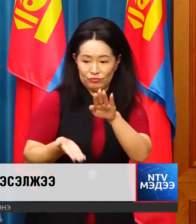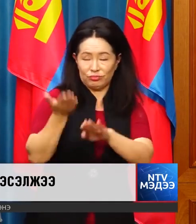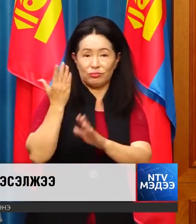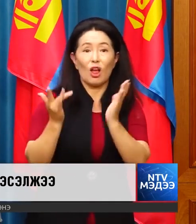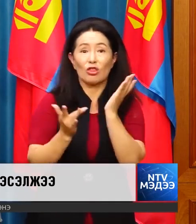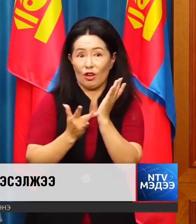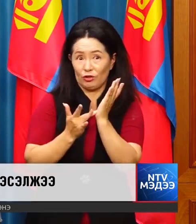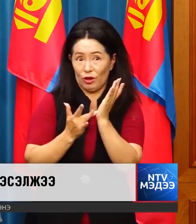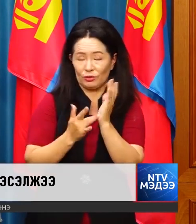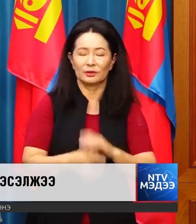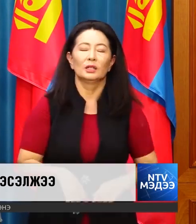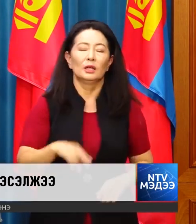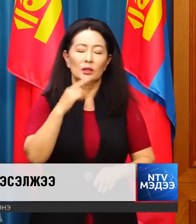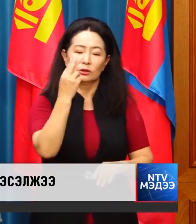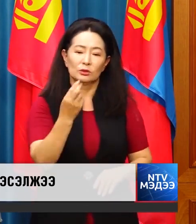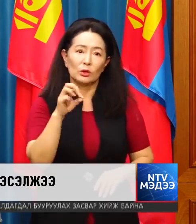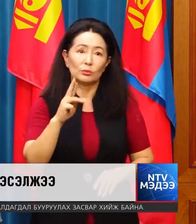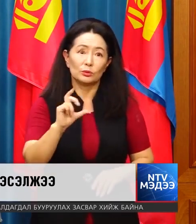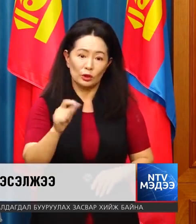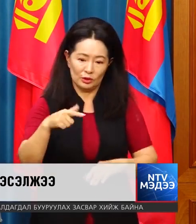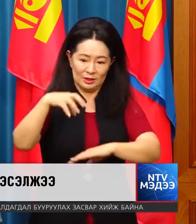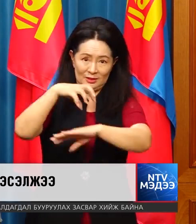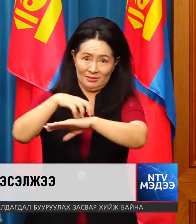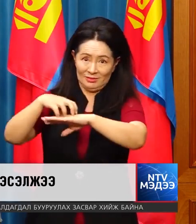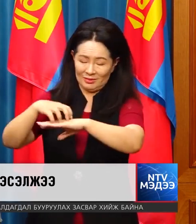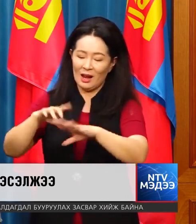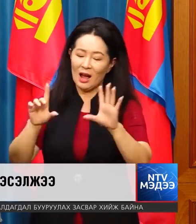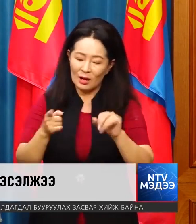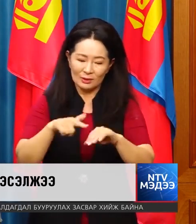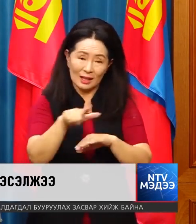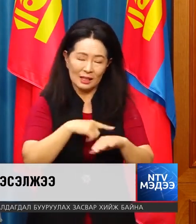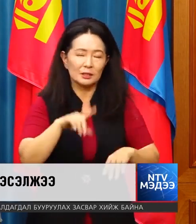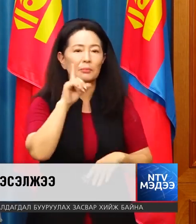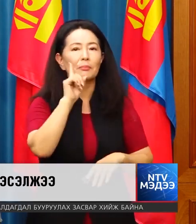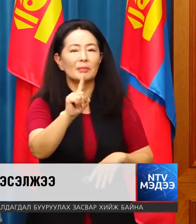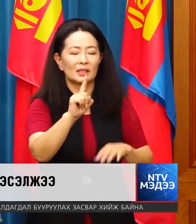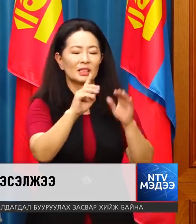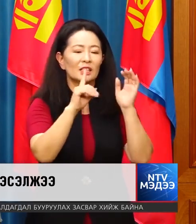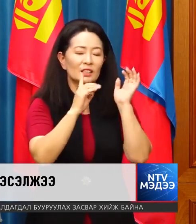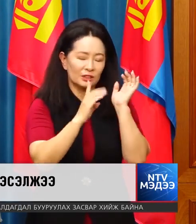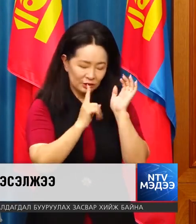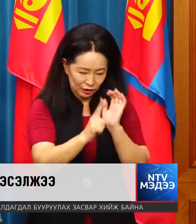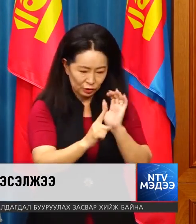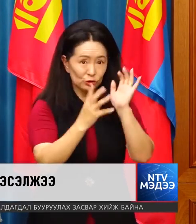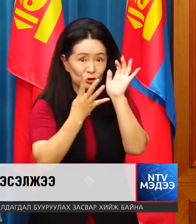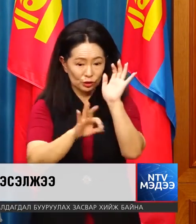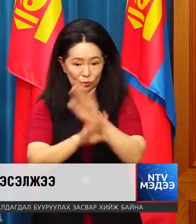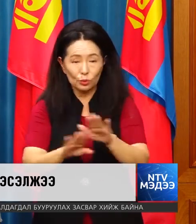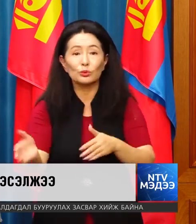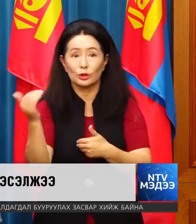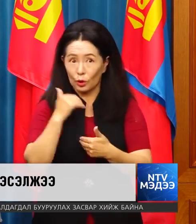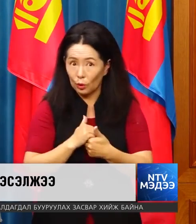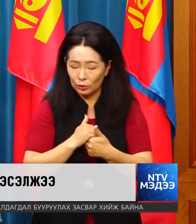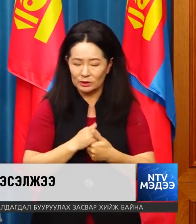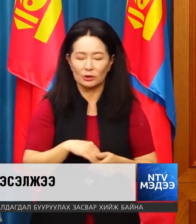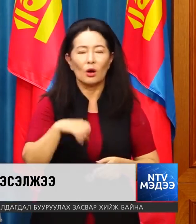технологийн цомцог гэрийн нэг 11 байршил бид нэр байршуулж 1100 хүүхдийг хамруулна. За ингээд үндсэндээ бол бид нэр